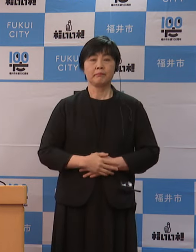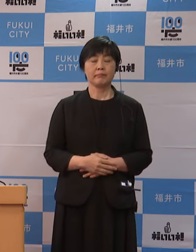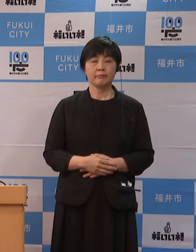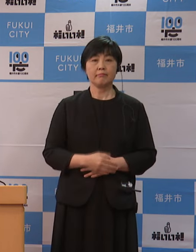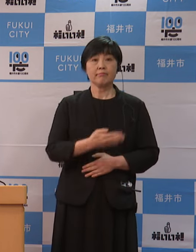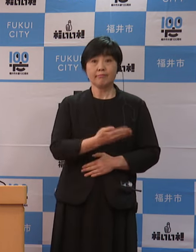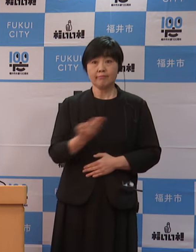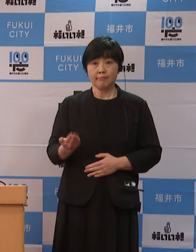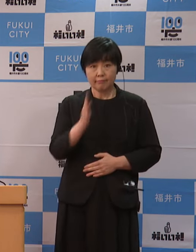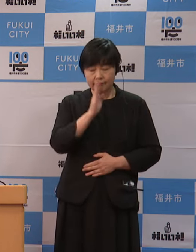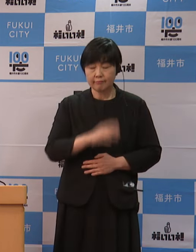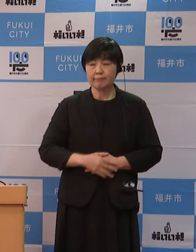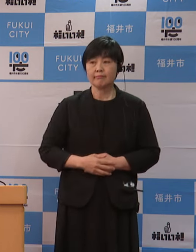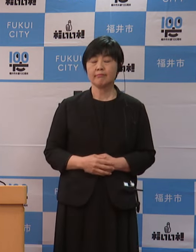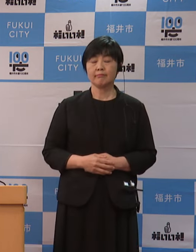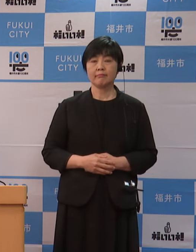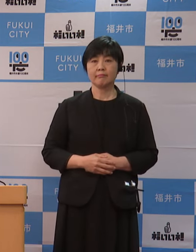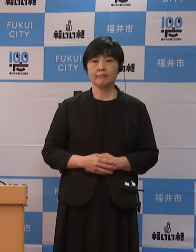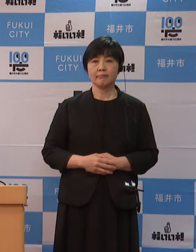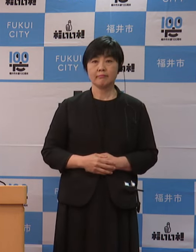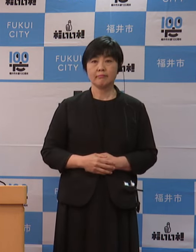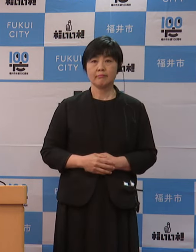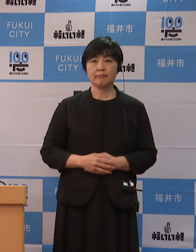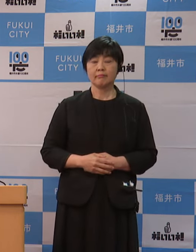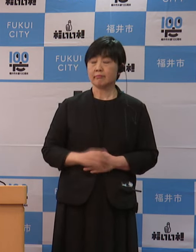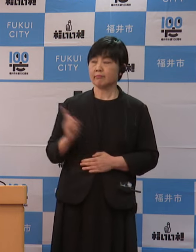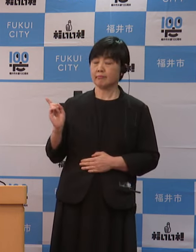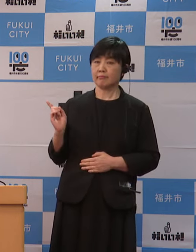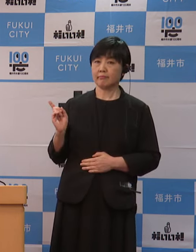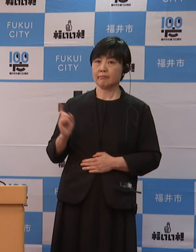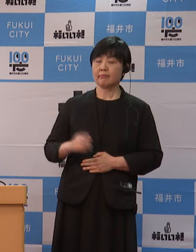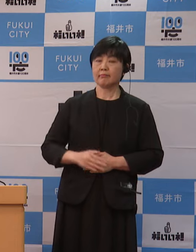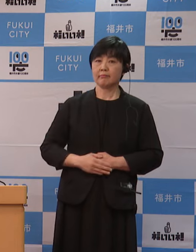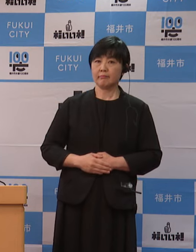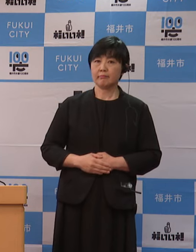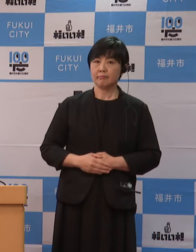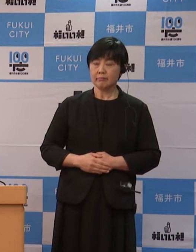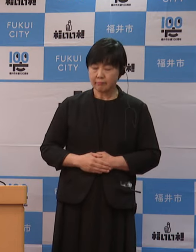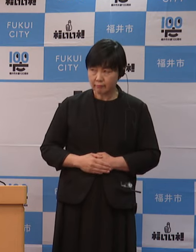次お願いをいたします。これはですね、これも調査